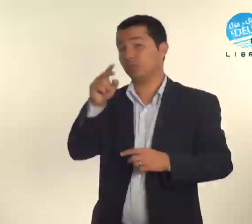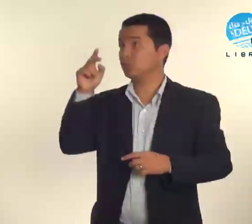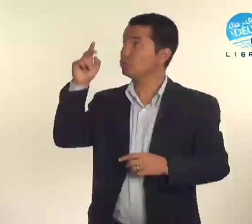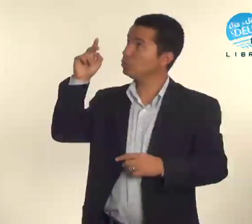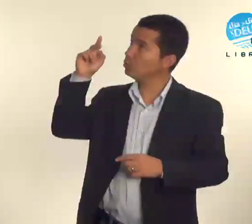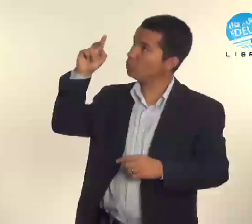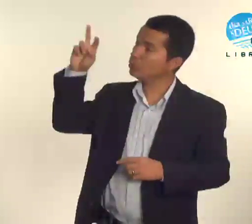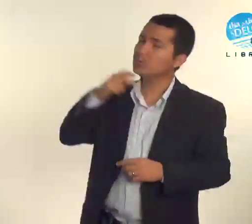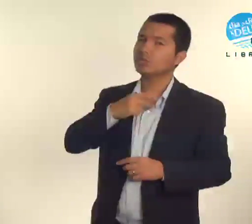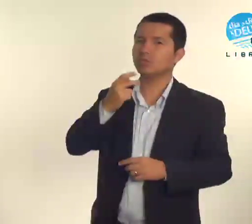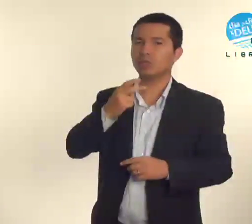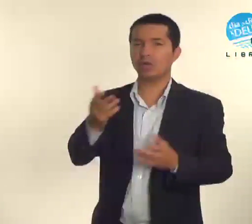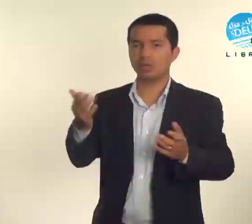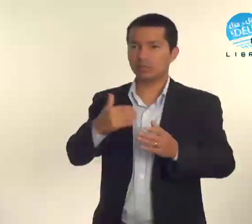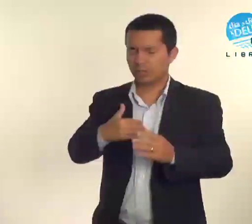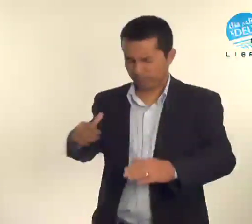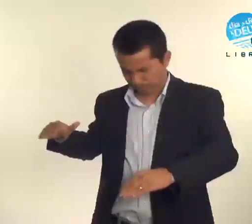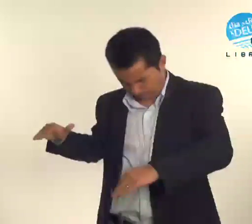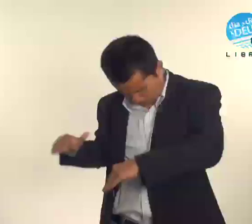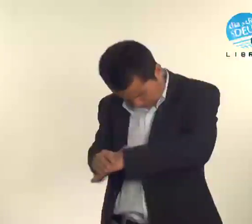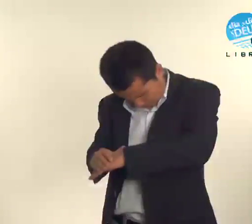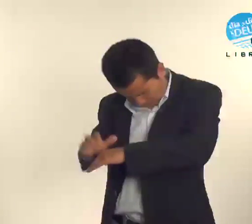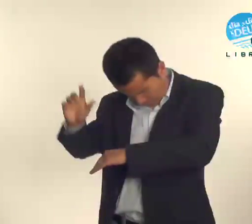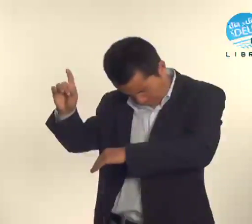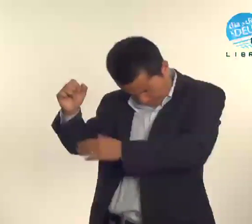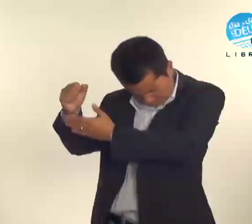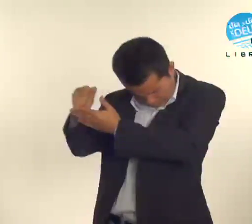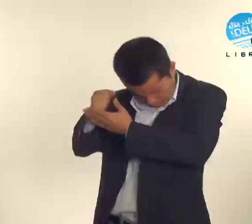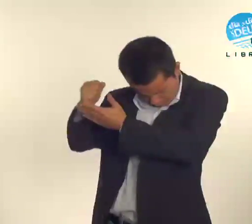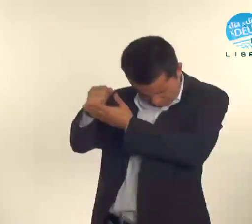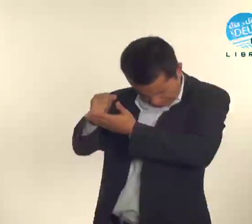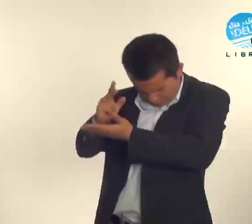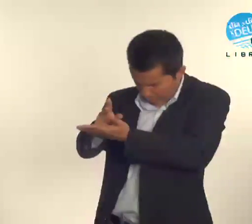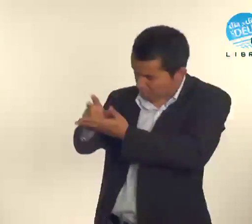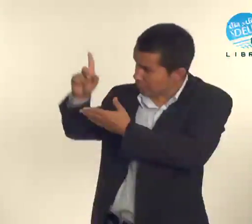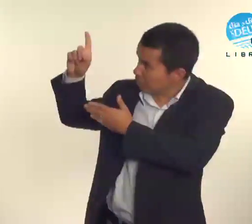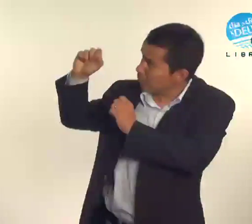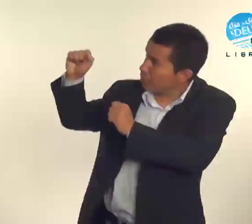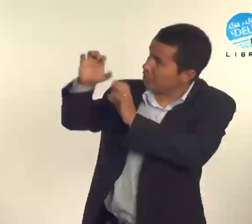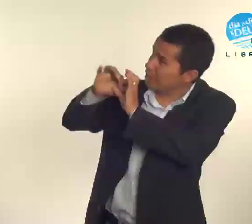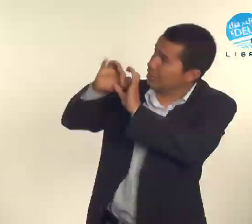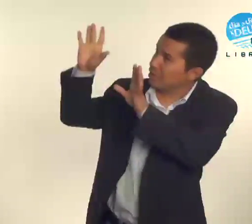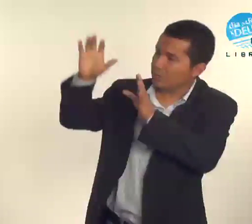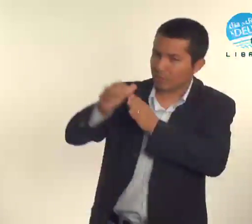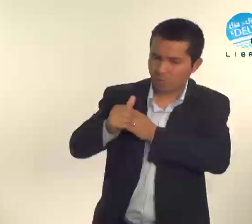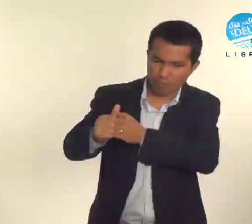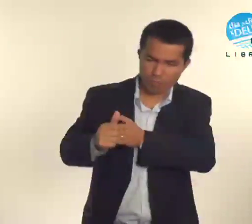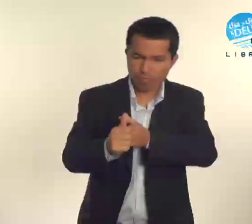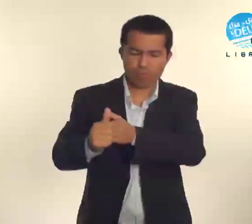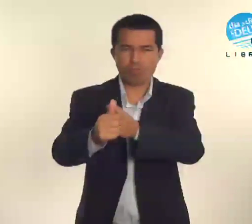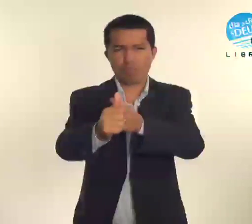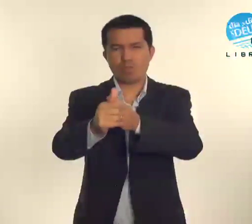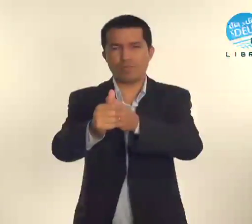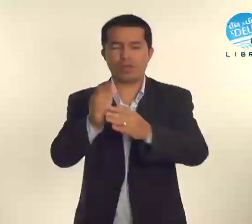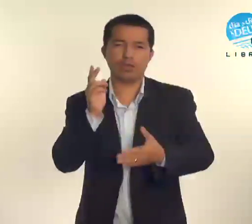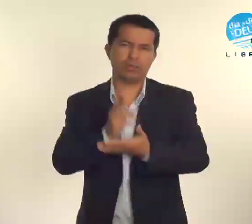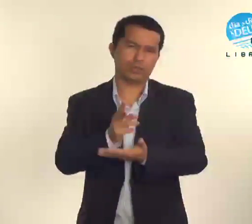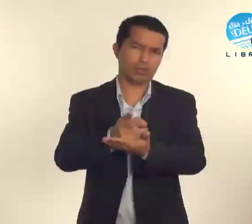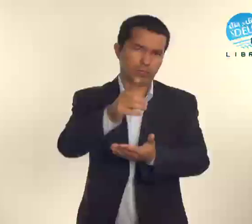ouvir a tua voz, me submeter à tua autoridade e deixar o Senhor guiar os meus passos. Então, cada vez